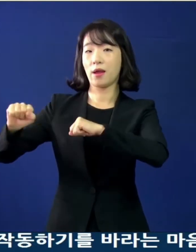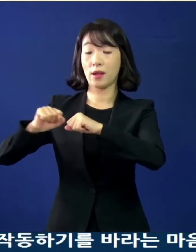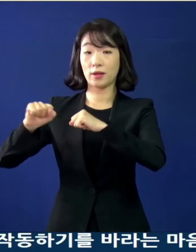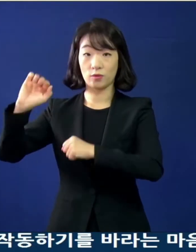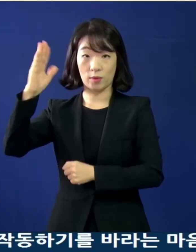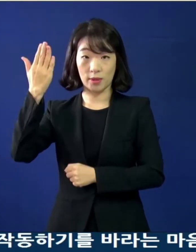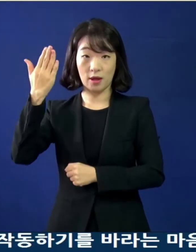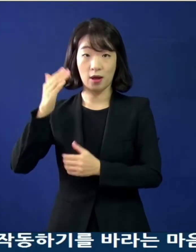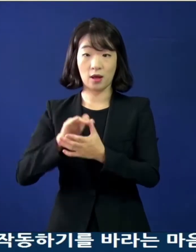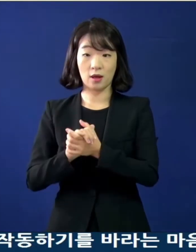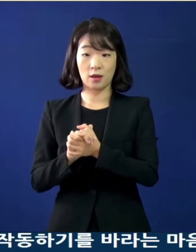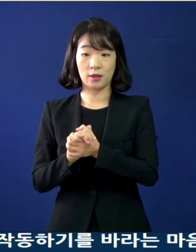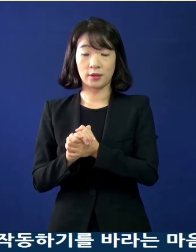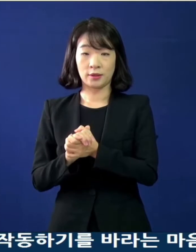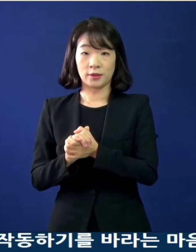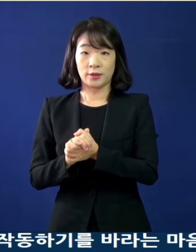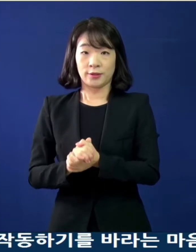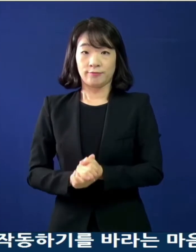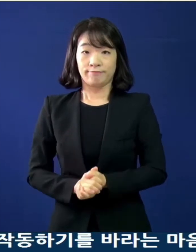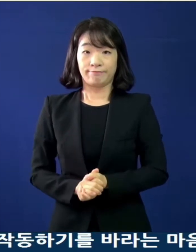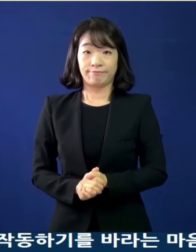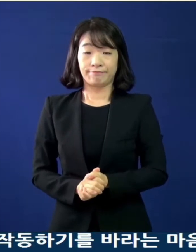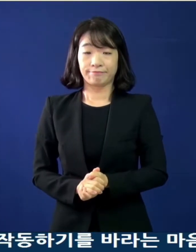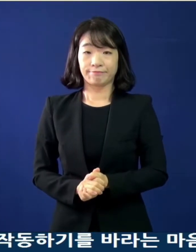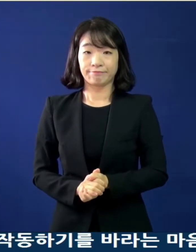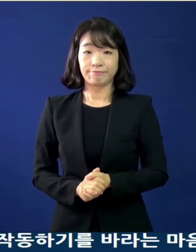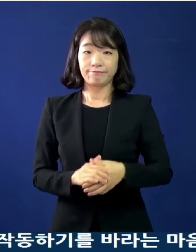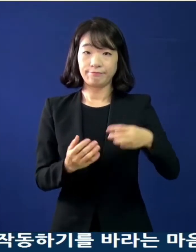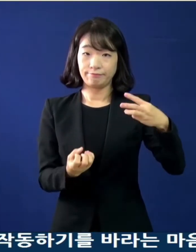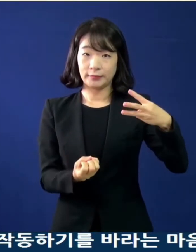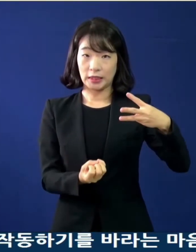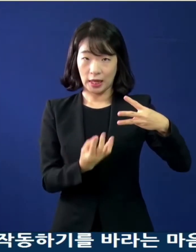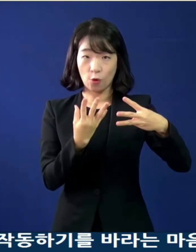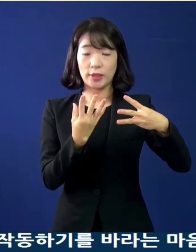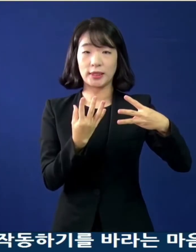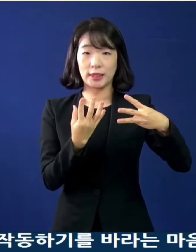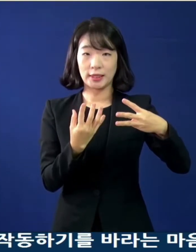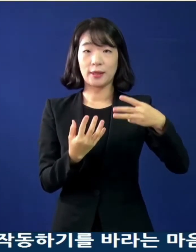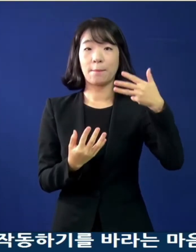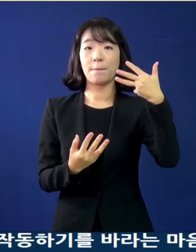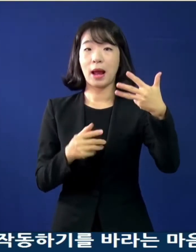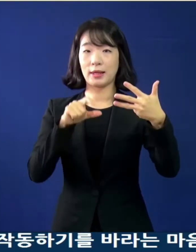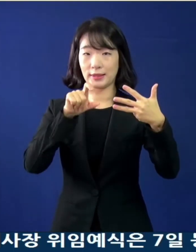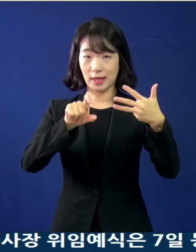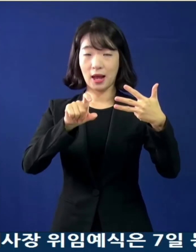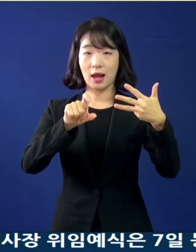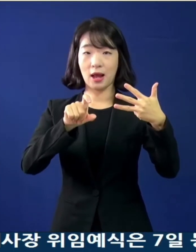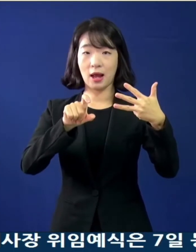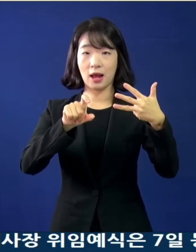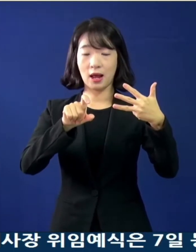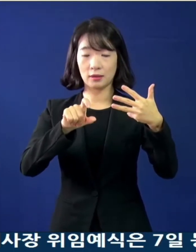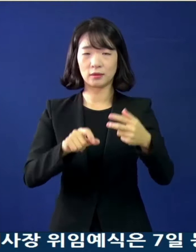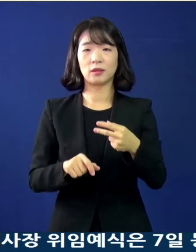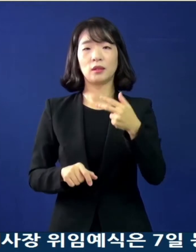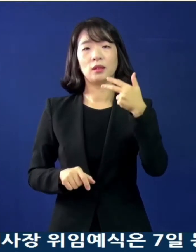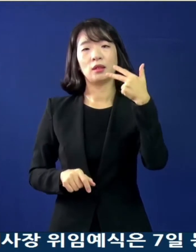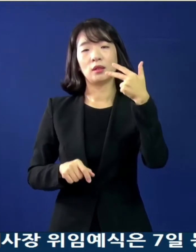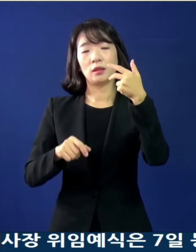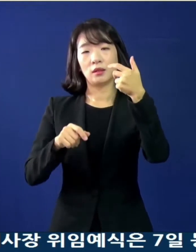그때 제단이 작동하기 시작하는 거죠. 레위기 8장은 7번